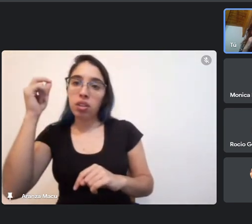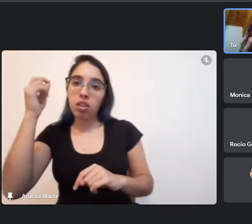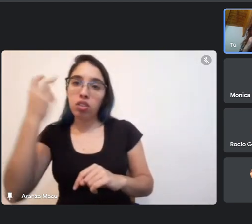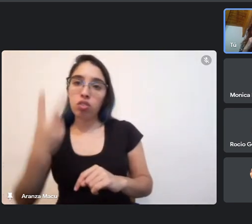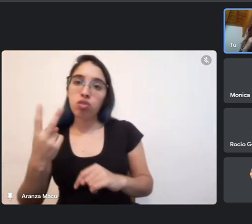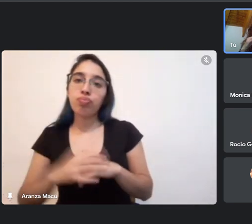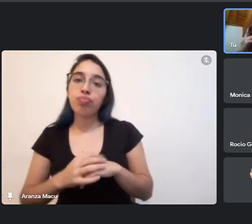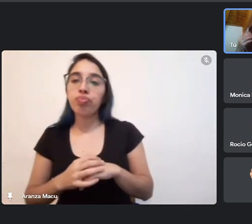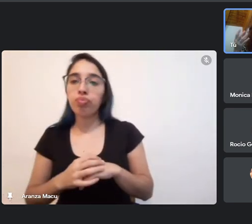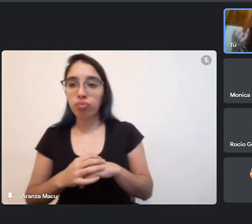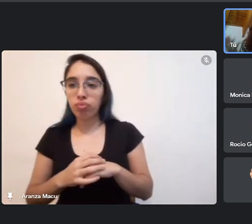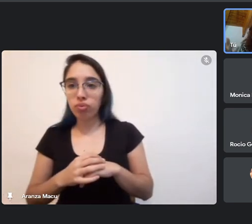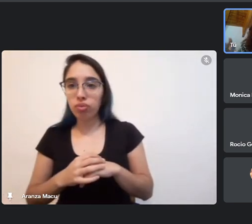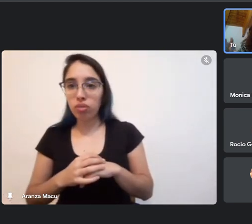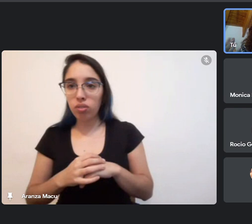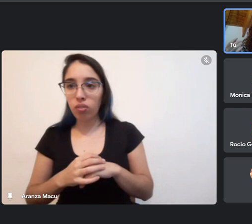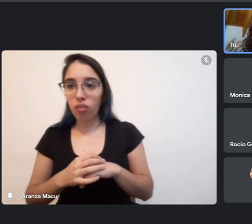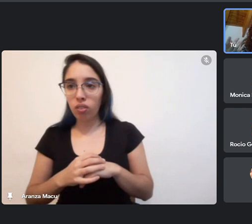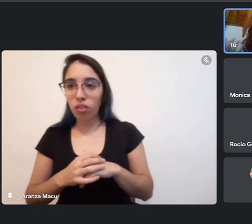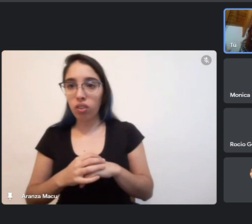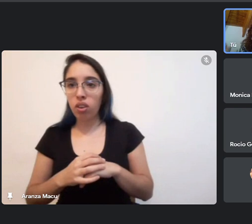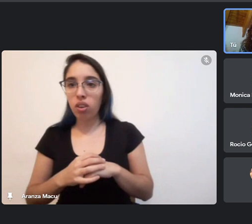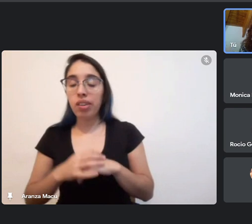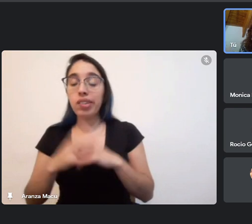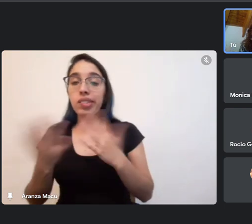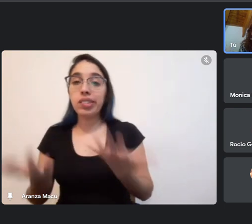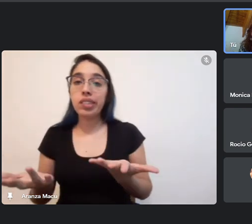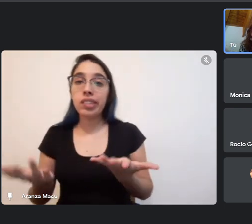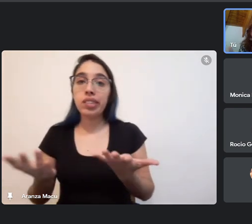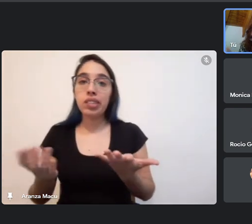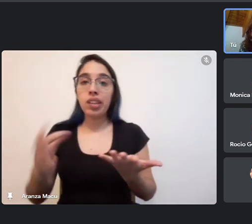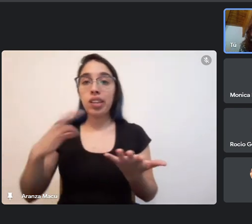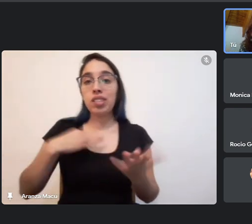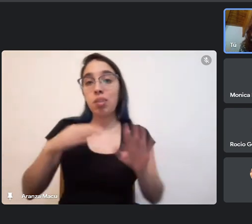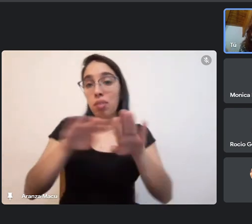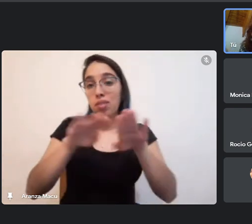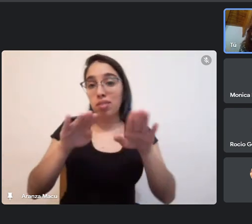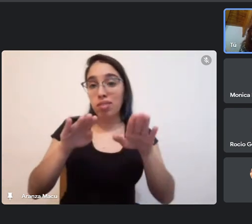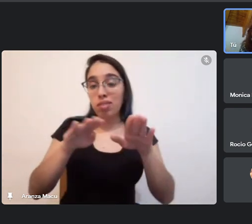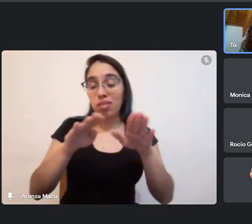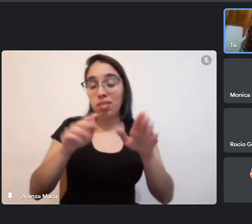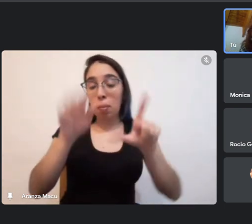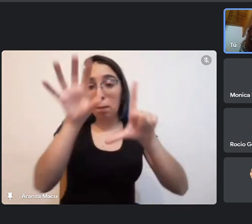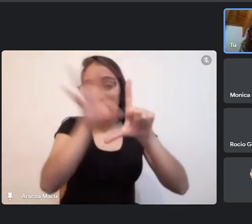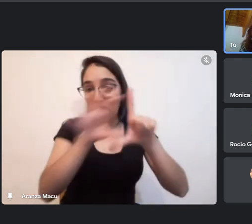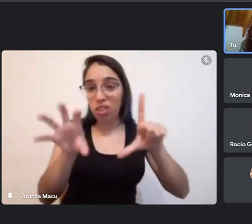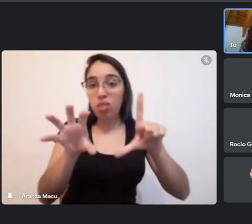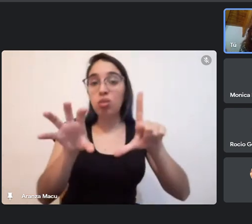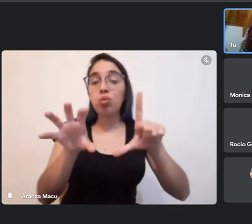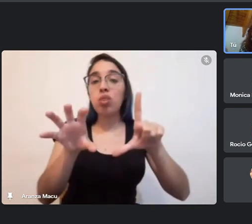Y cuando son virtuales, si bien tienen un soporte escrito para trabajar,